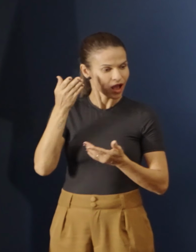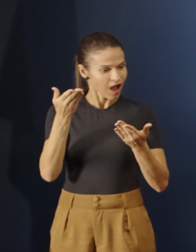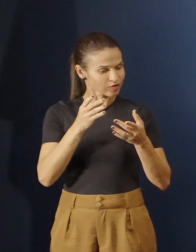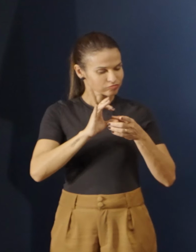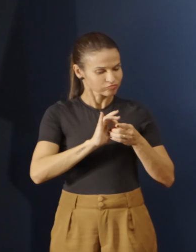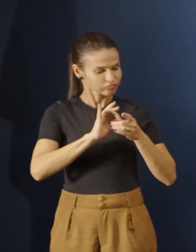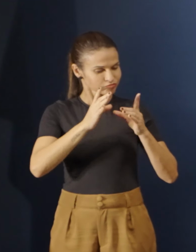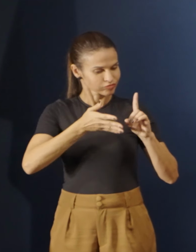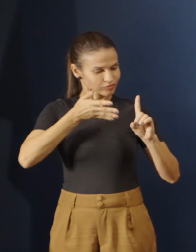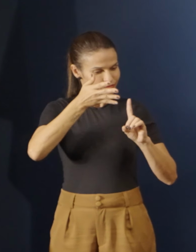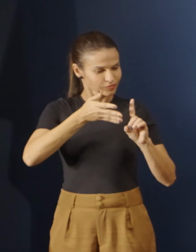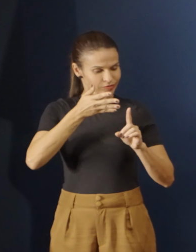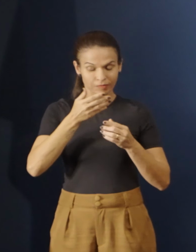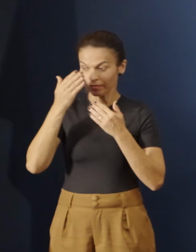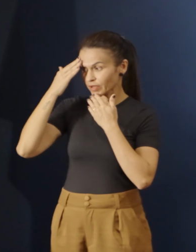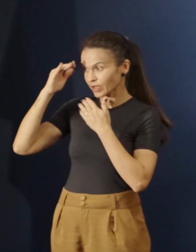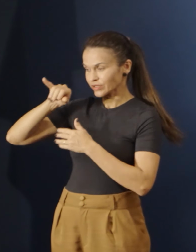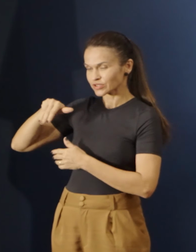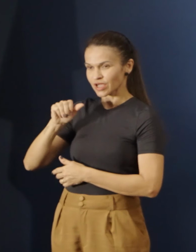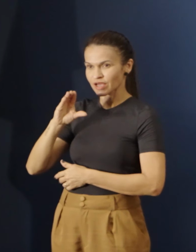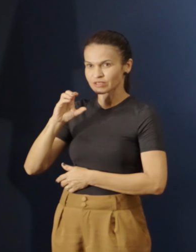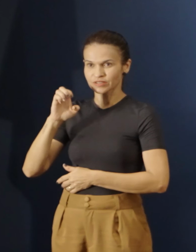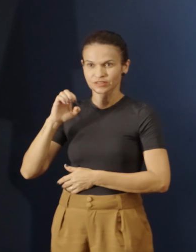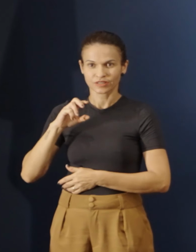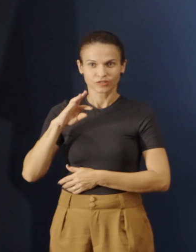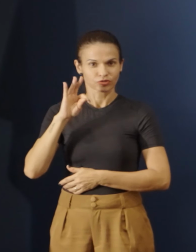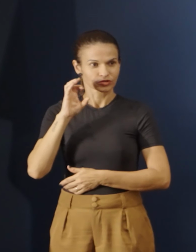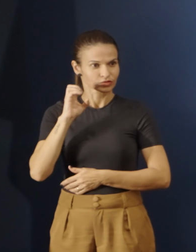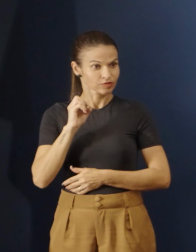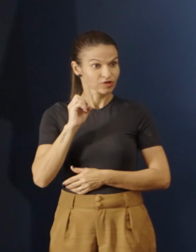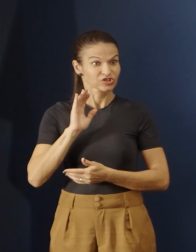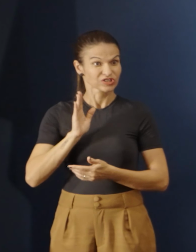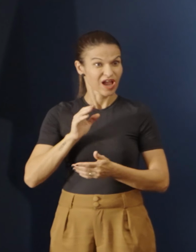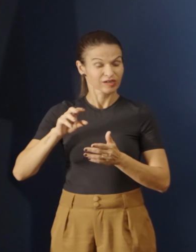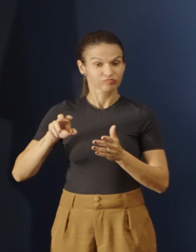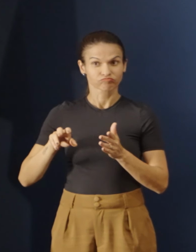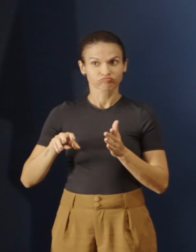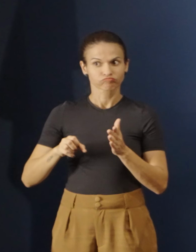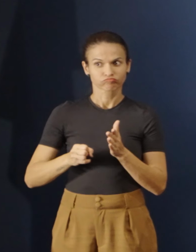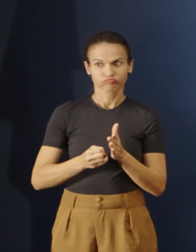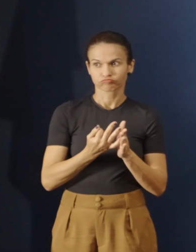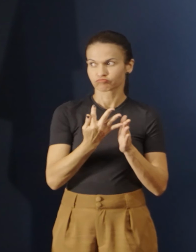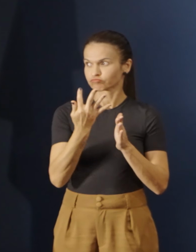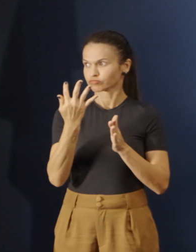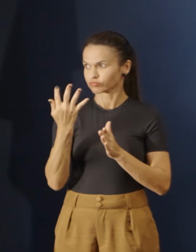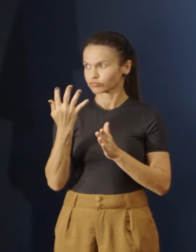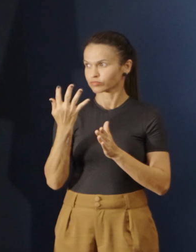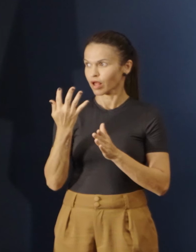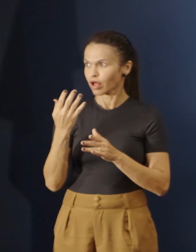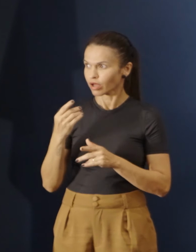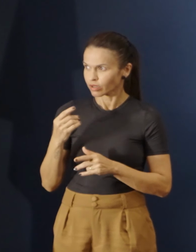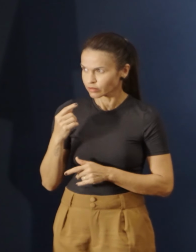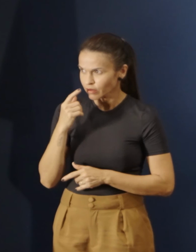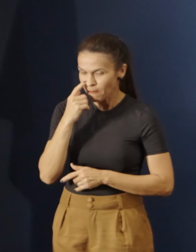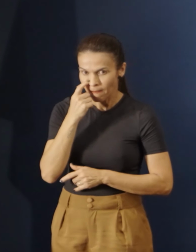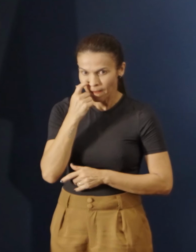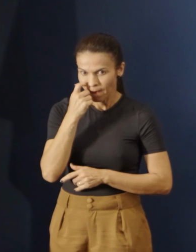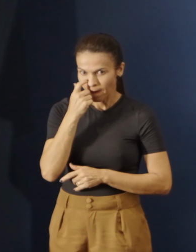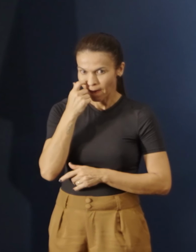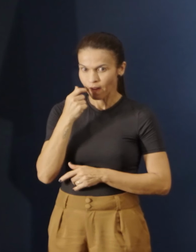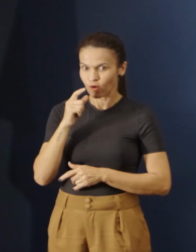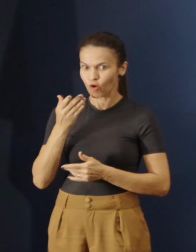palavra. Obrigado, Jacinto. Mas já é a quinta vez que eu sento aqui nessa mesa da Academia Mineira de Letras e hoje